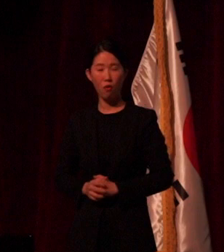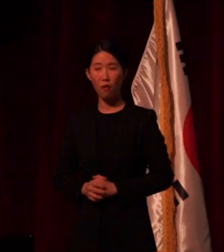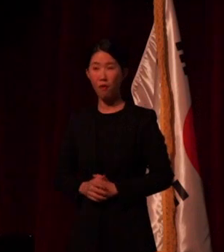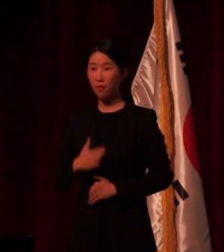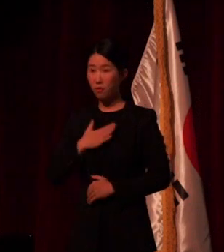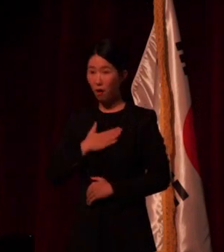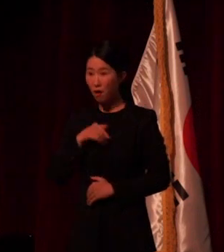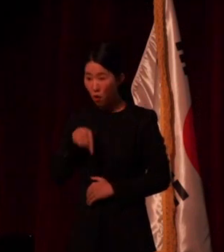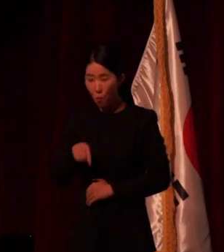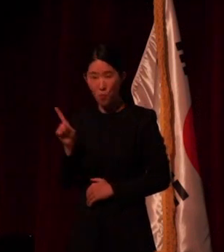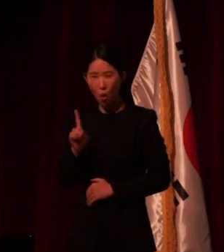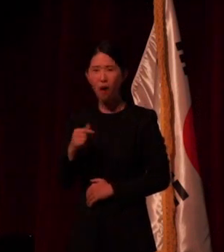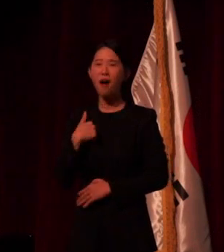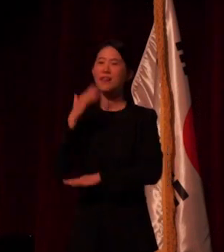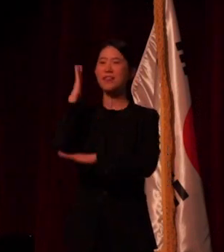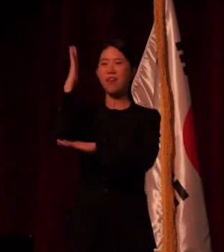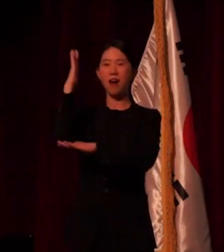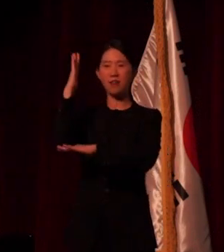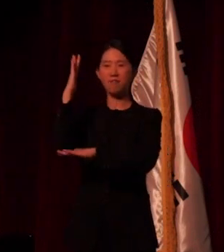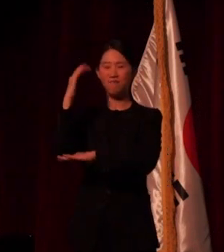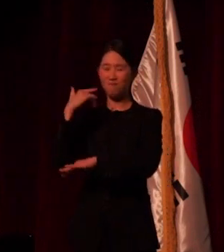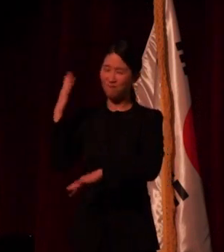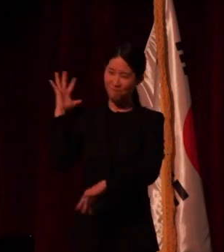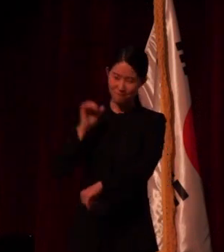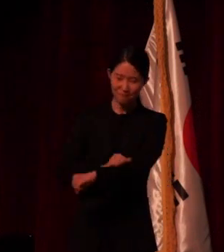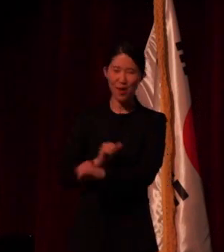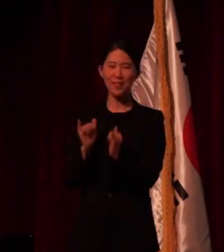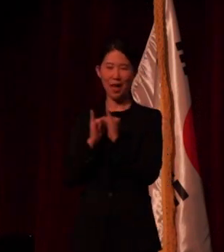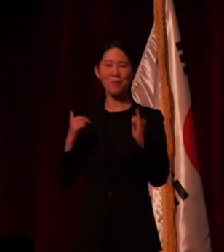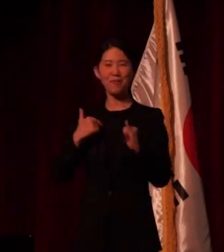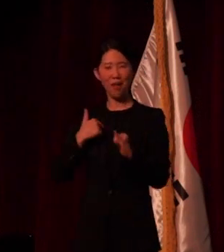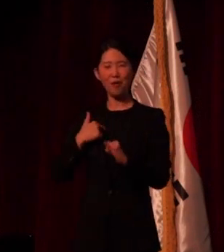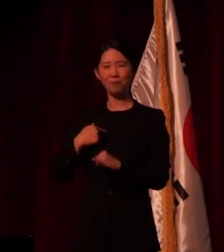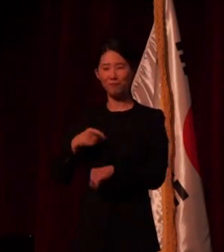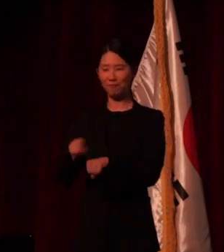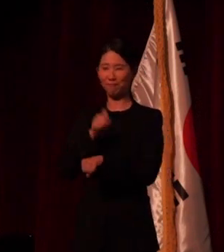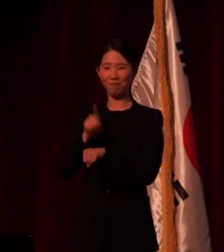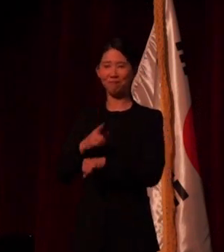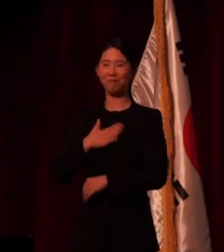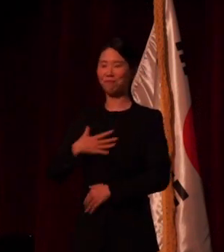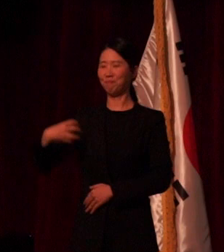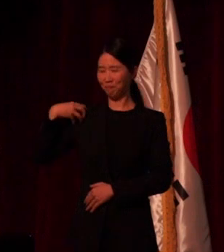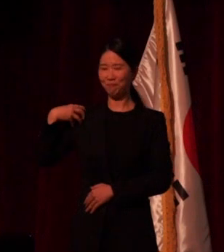그걸 이야기꾼으로서의 자질이라고 부릅니다.